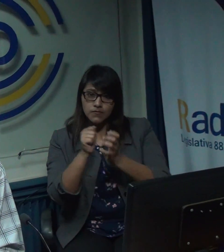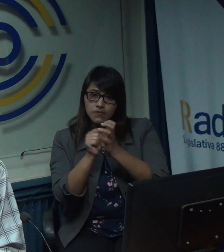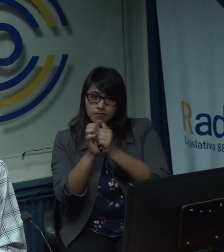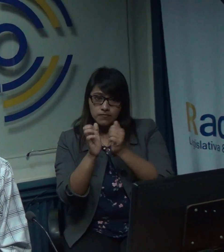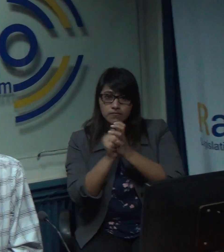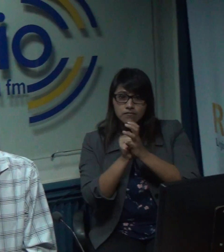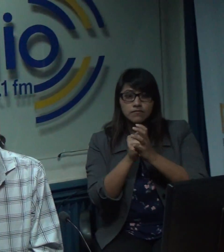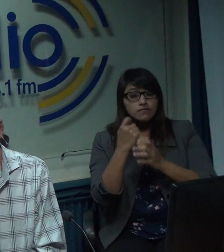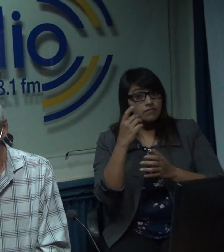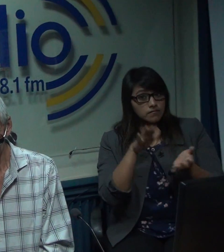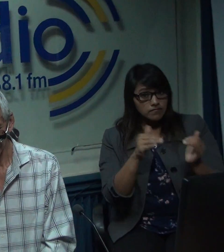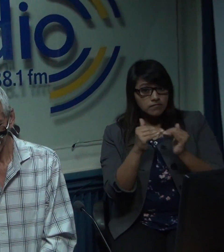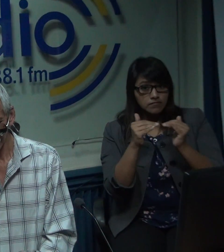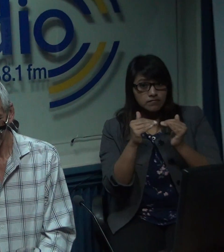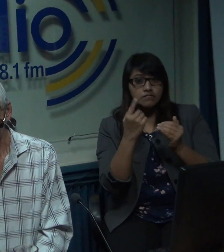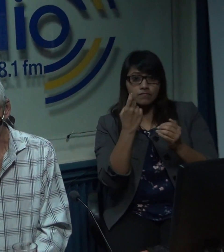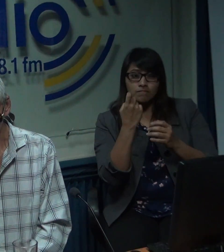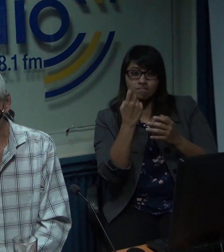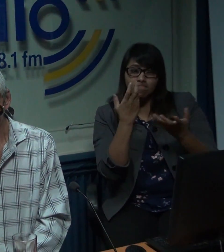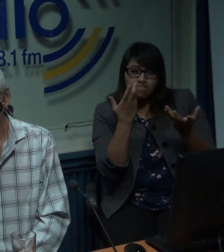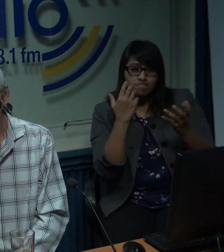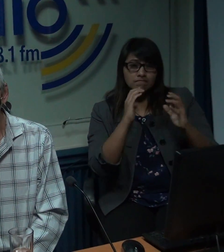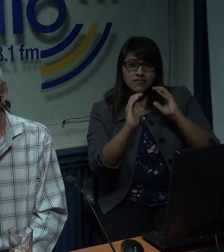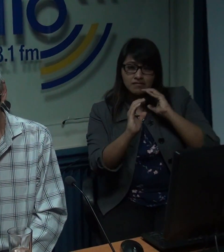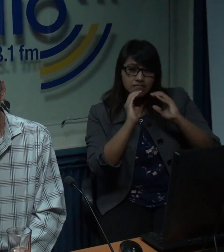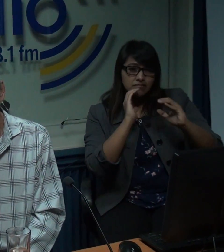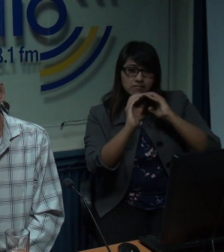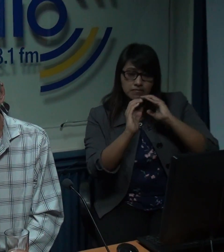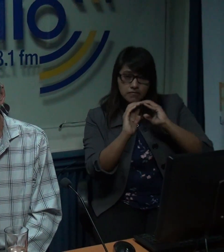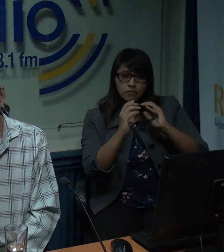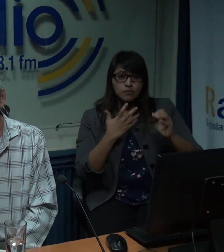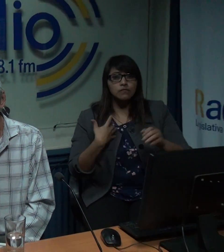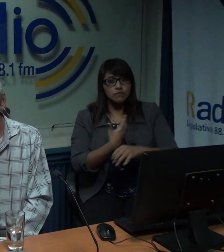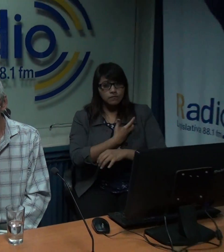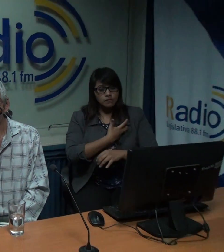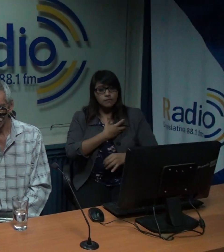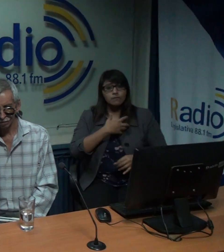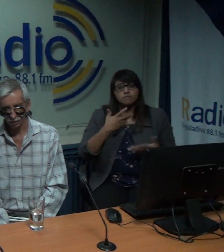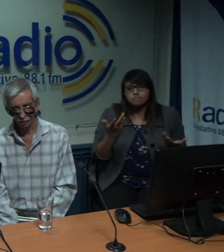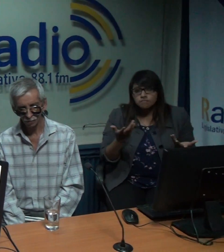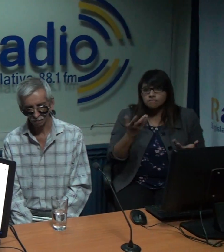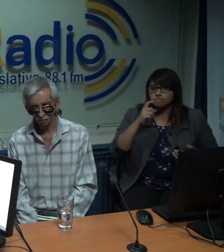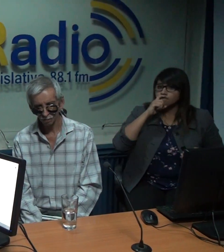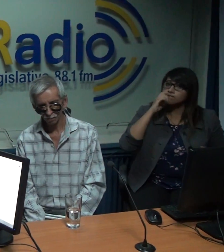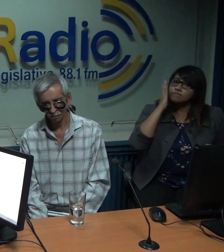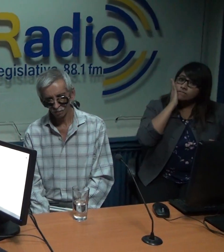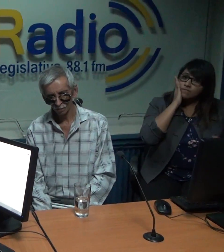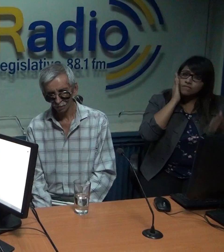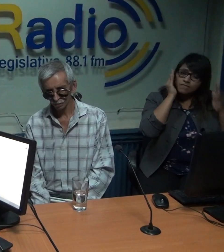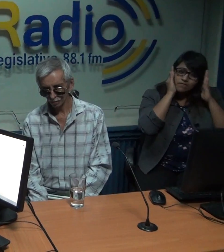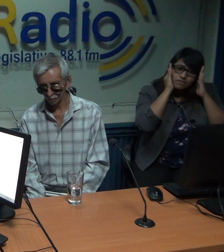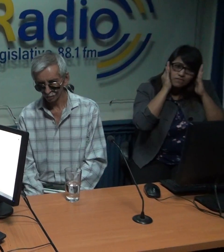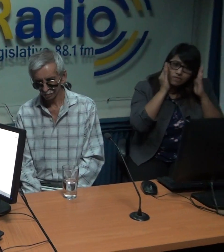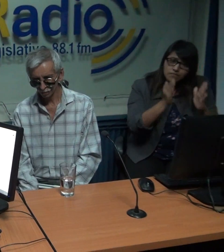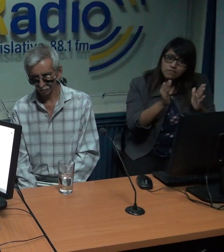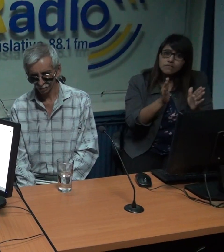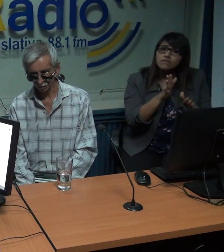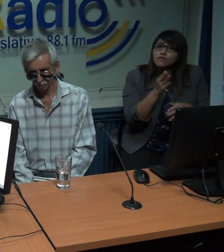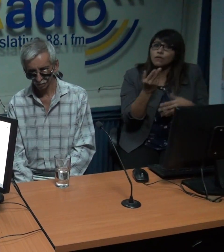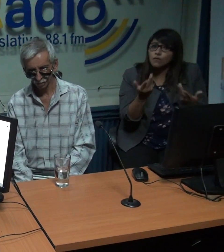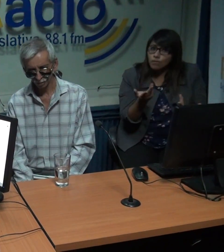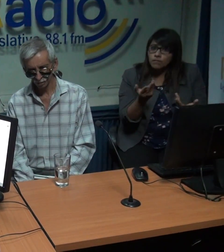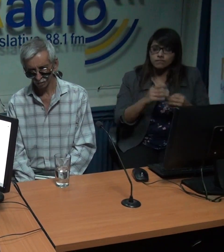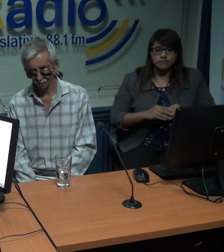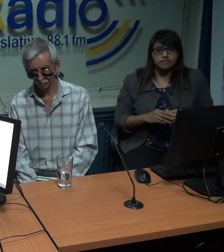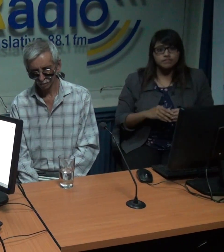existen algunas deficiencias de comunicación. ¿Cómo podemos como padres de familia centrar un poco más la atención y decir